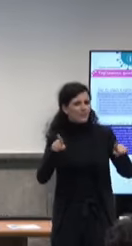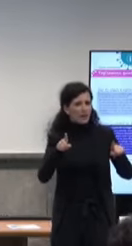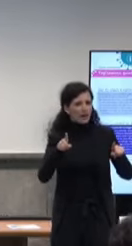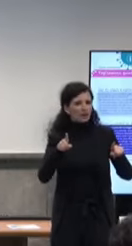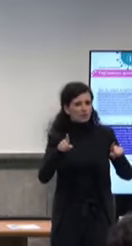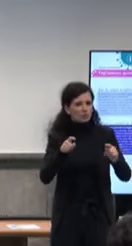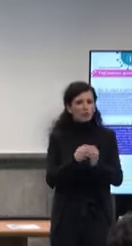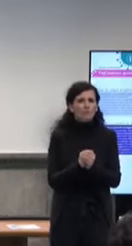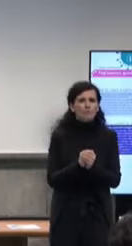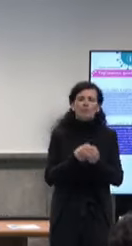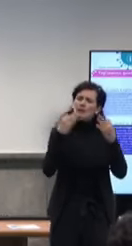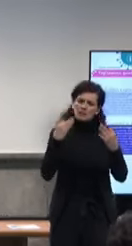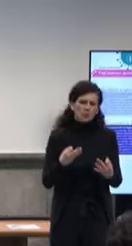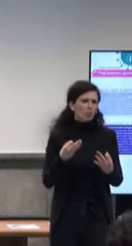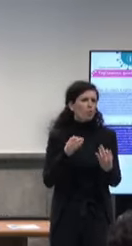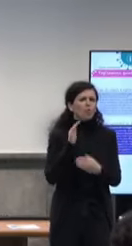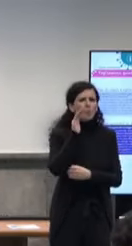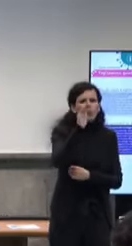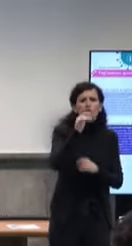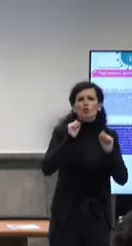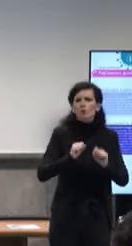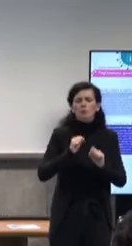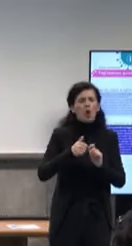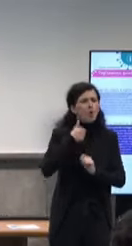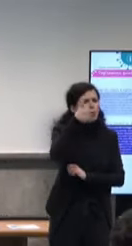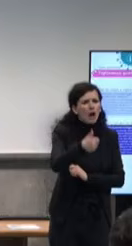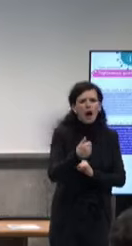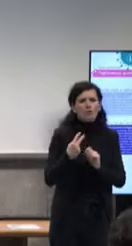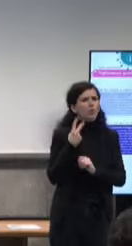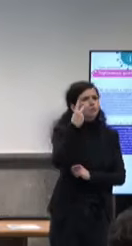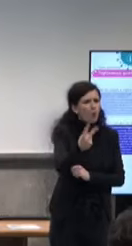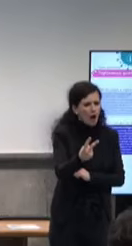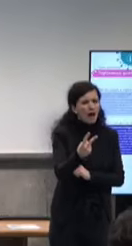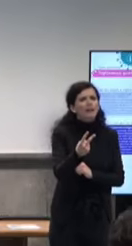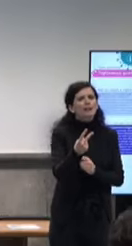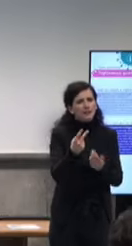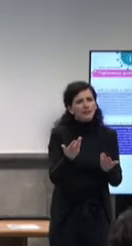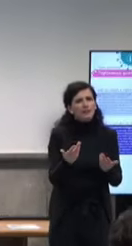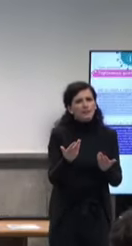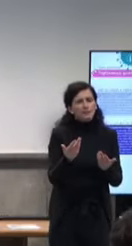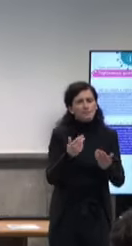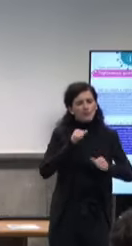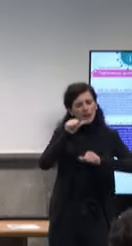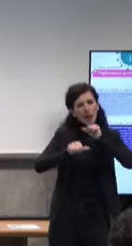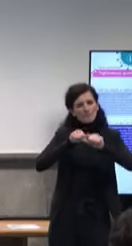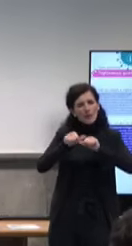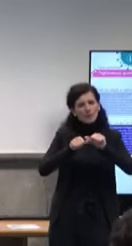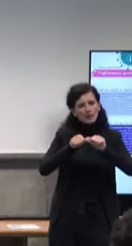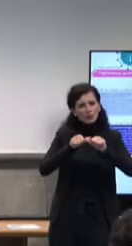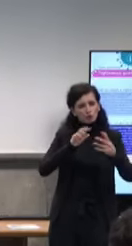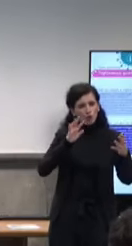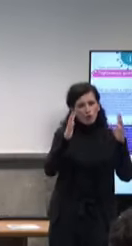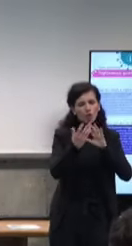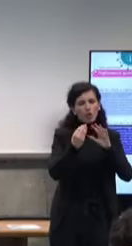a capire in una proiezione a un anno ea due anni qual è stata l'alterazione della mortalità attesa